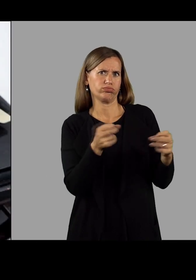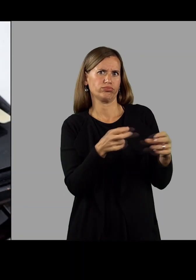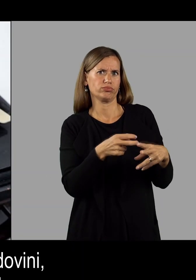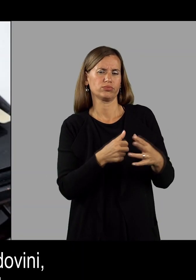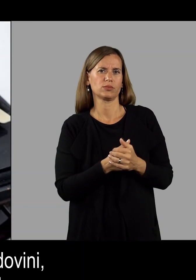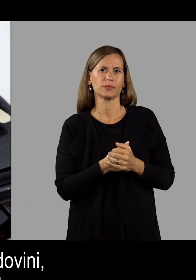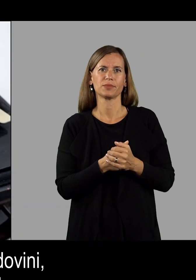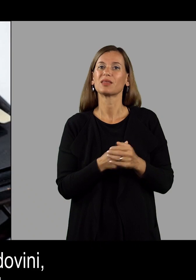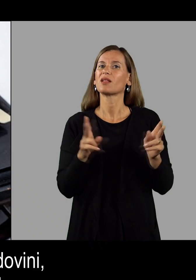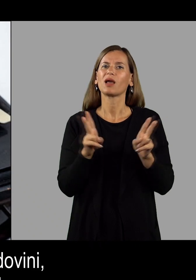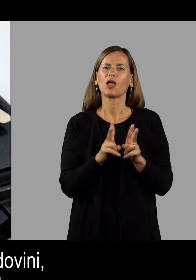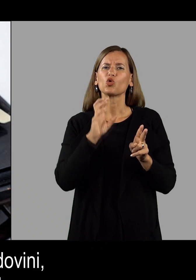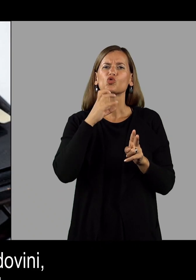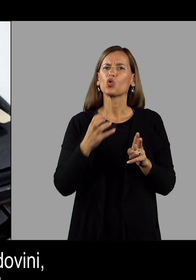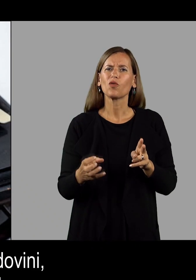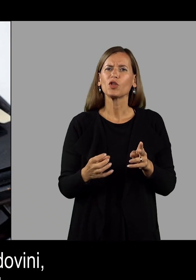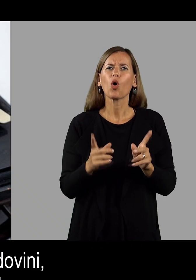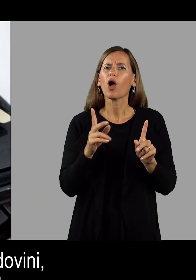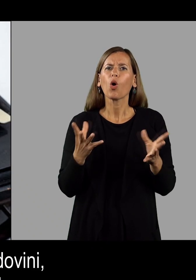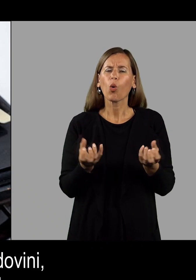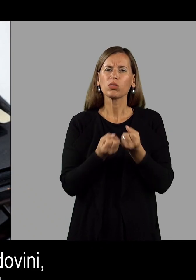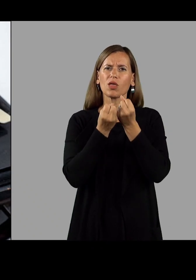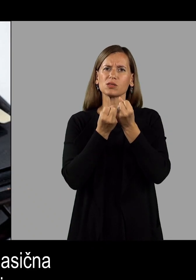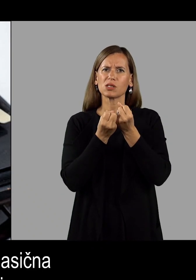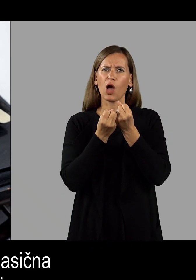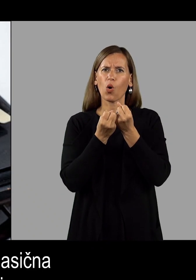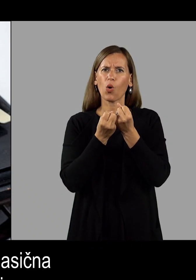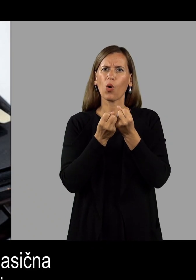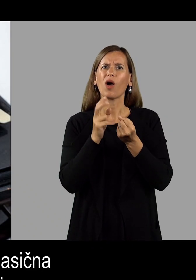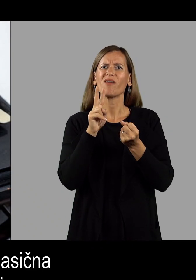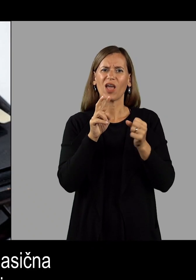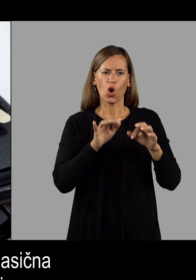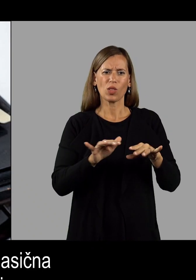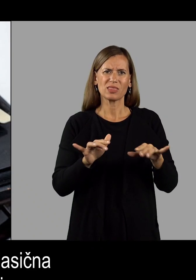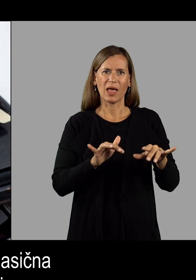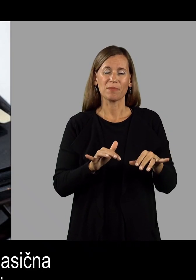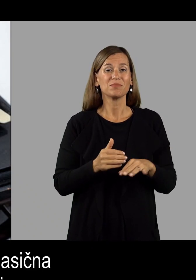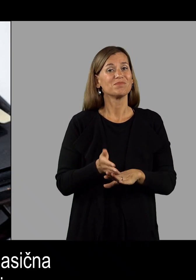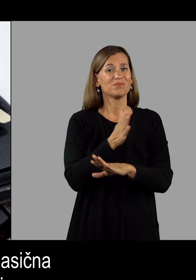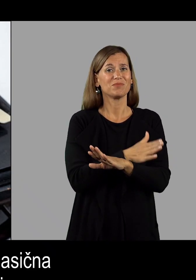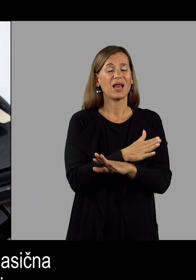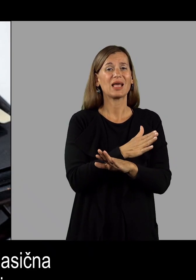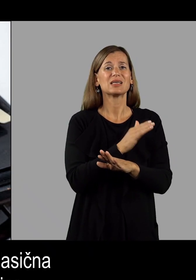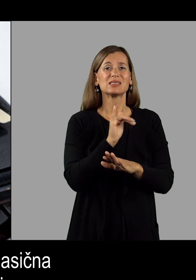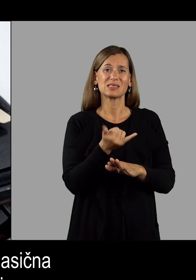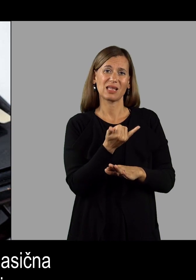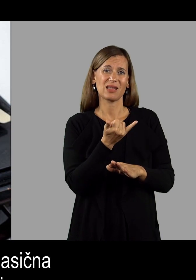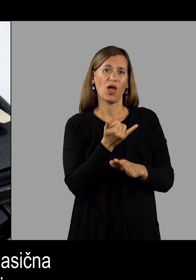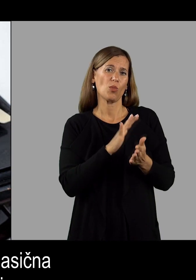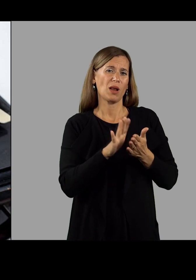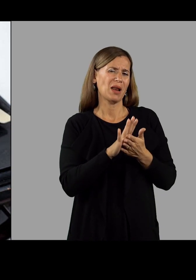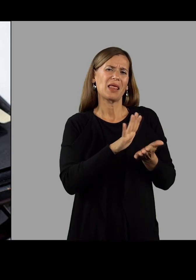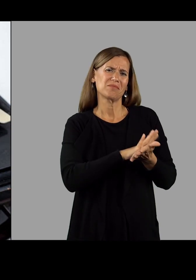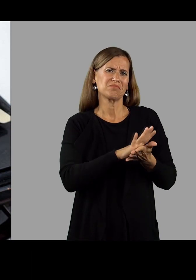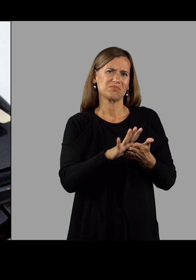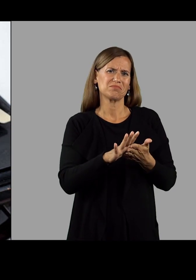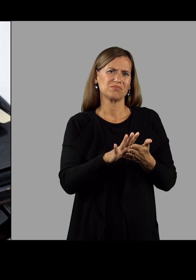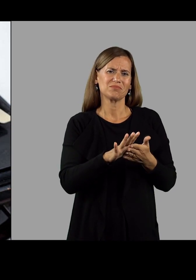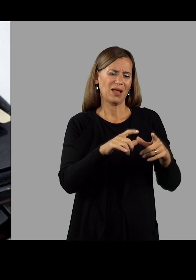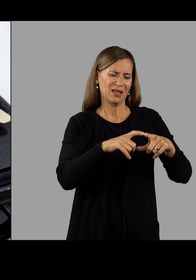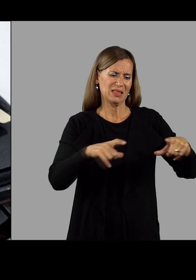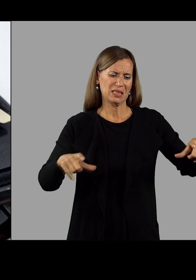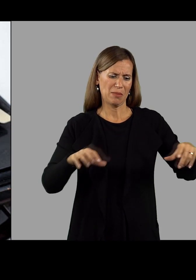živo v Sloveniji. Velotype Pro tipkovnica je primerna za vse aplikacije, kjer je potrebno ustvariti besedilo v